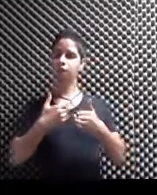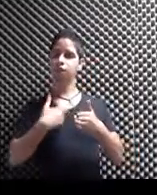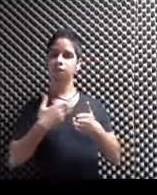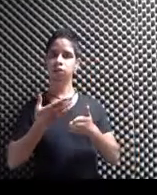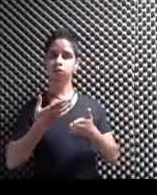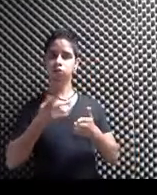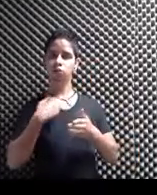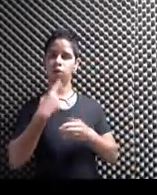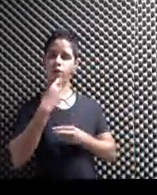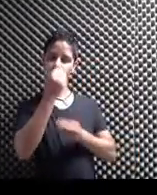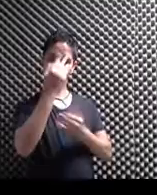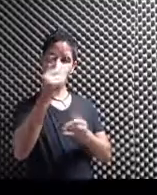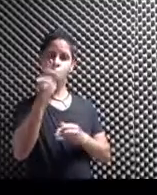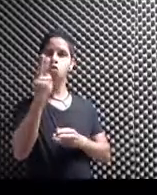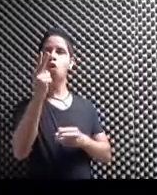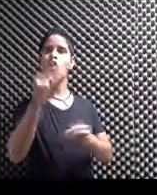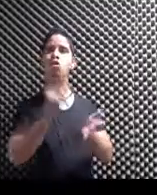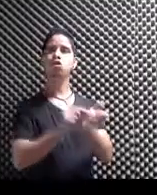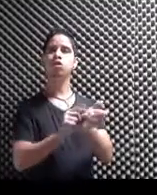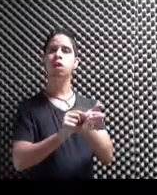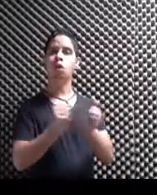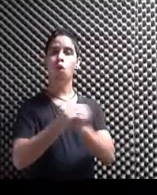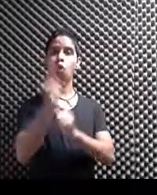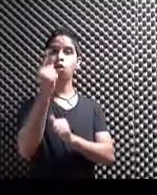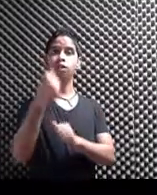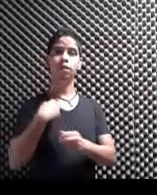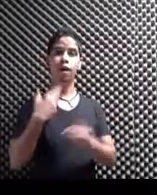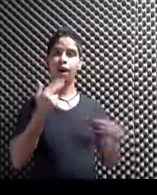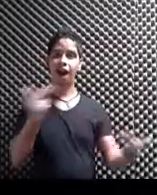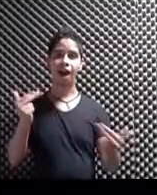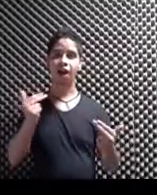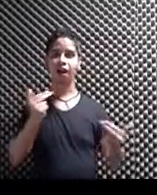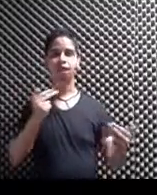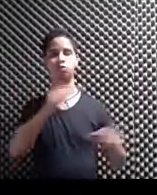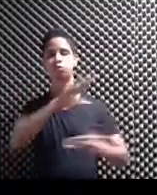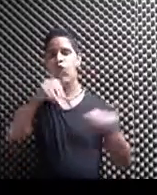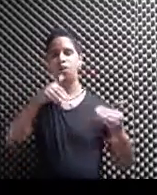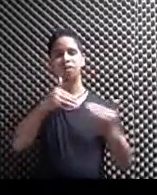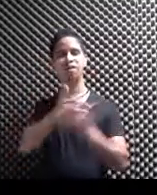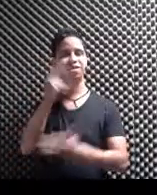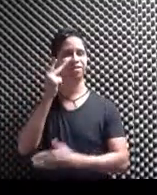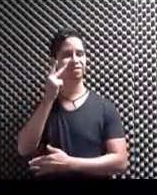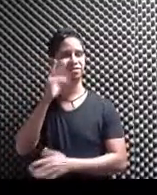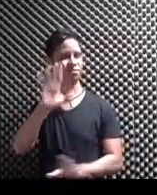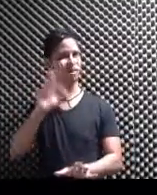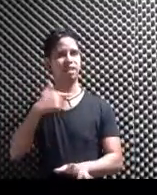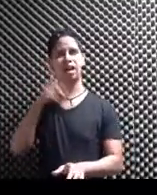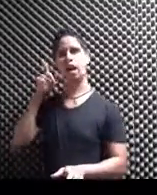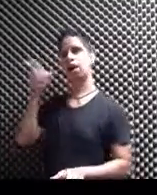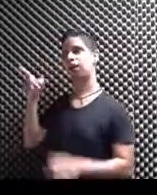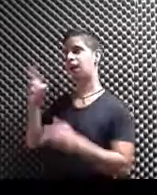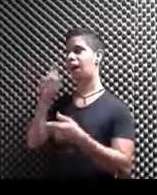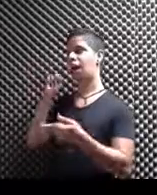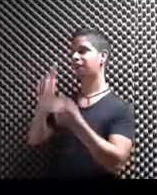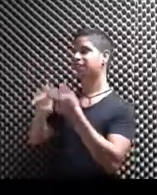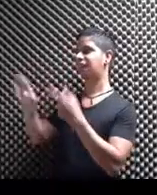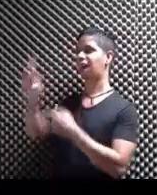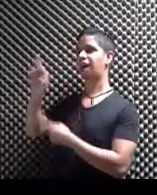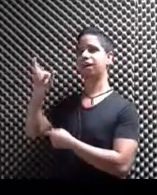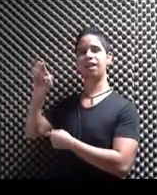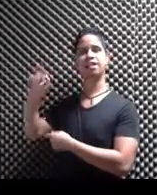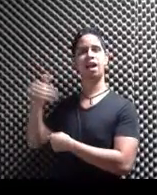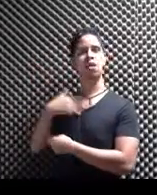tuyo yo tengo que decir dos noticias porque con una te vas a reír pero es que nos vamos a matar todos de la risa Hasta ti Reina que bendito nos vemos saludos a Reina